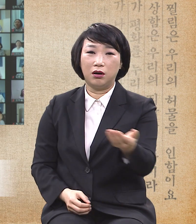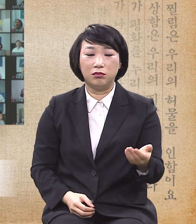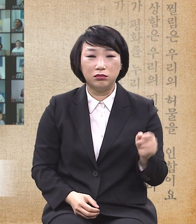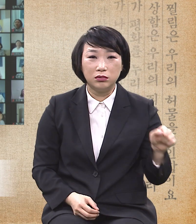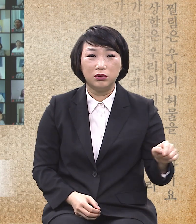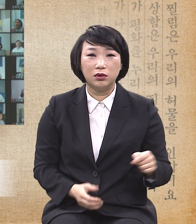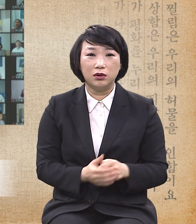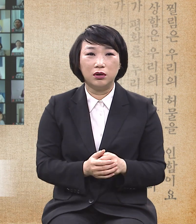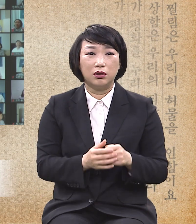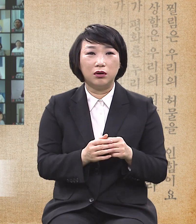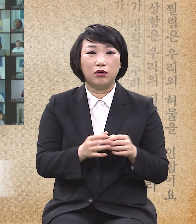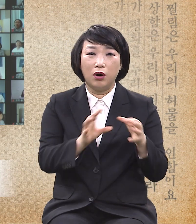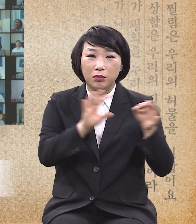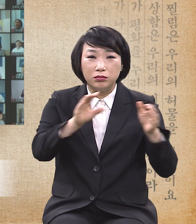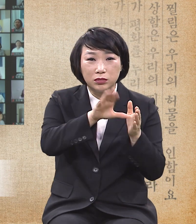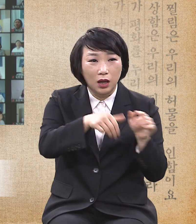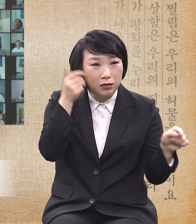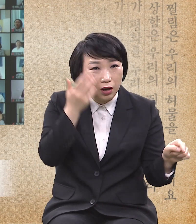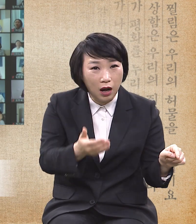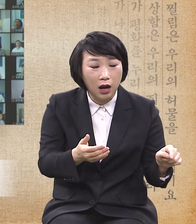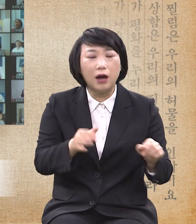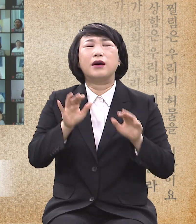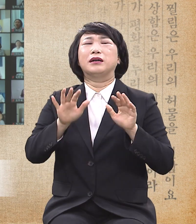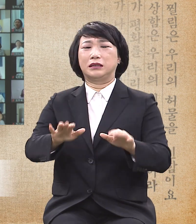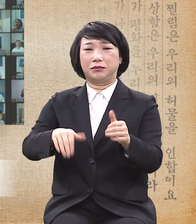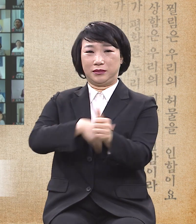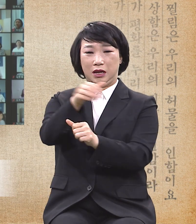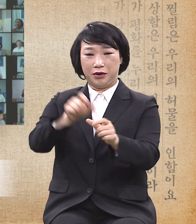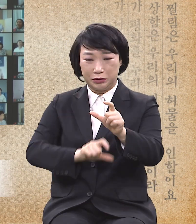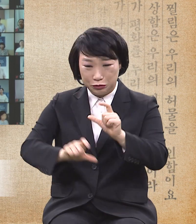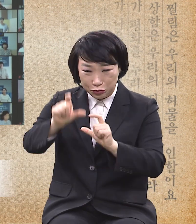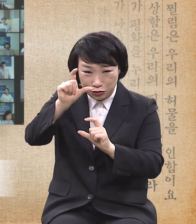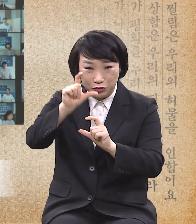없는 때요. 이럴 때일수록